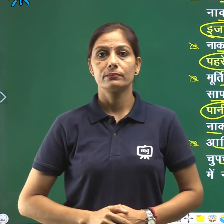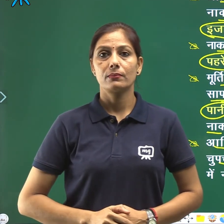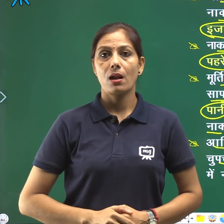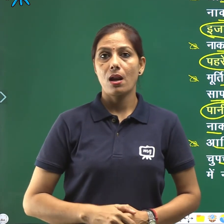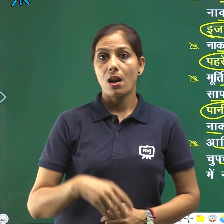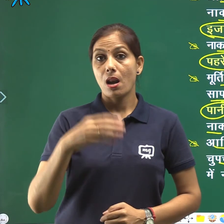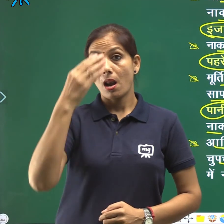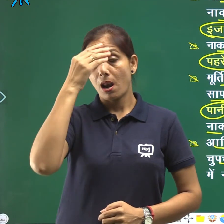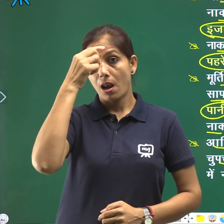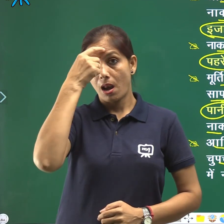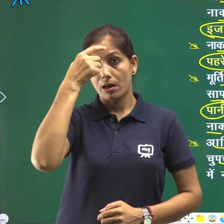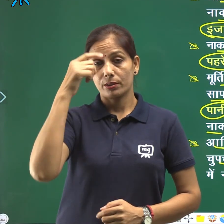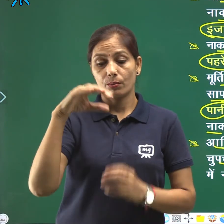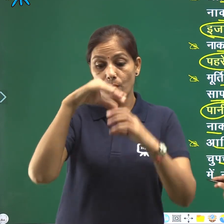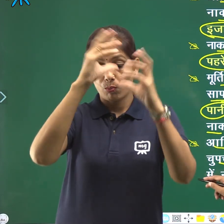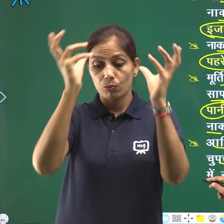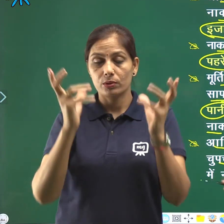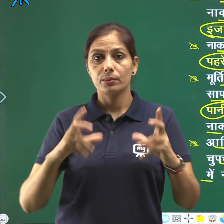लाट मूर्ति में